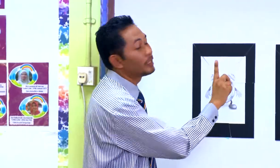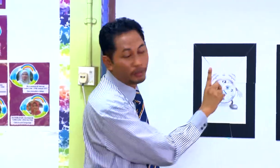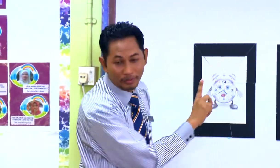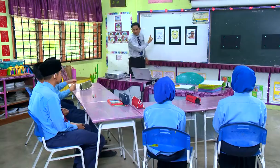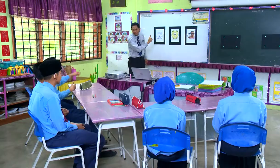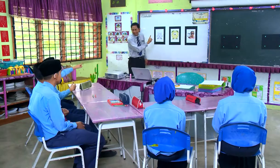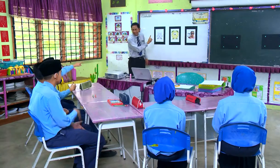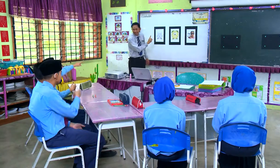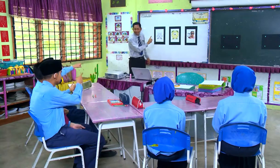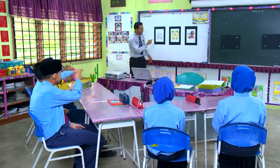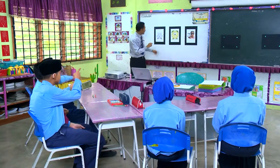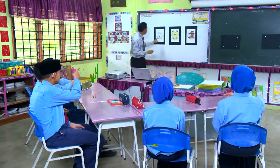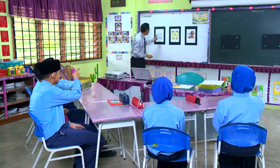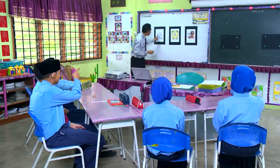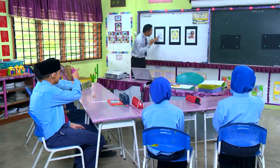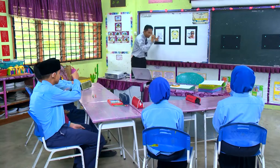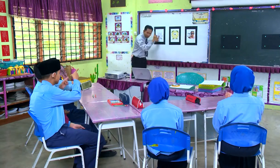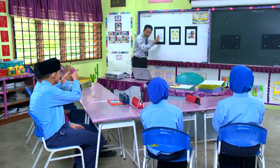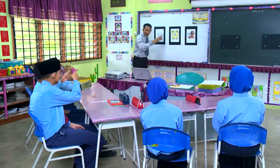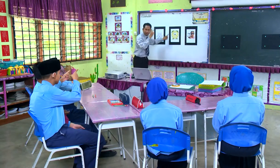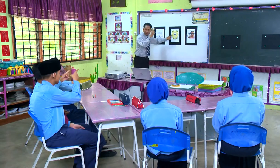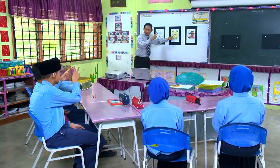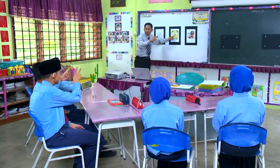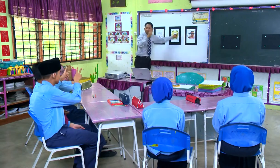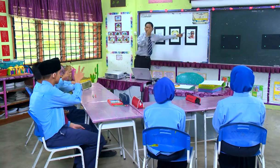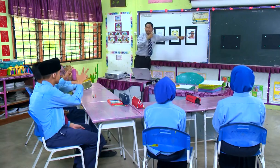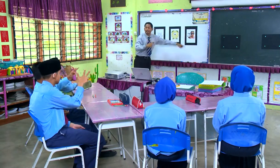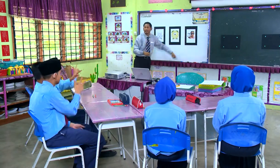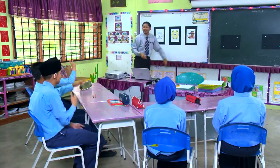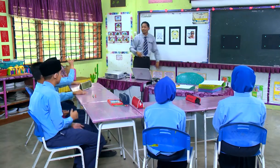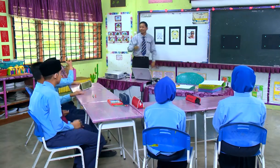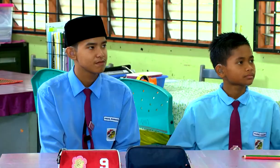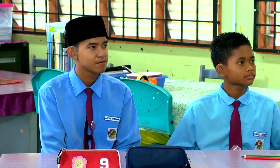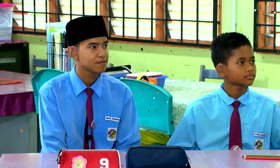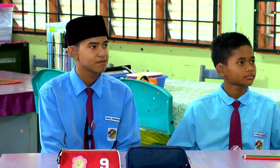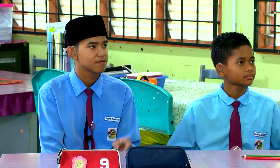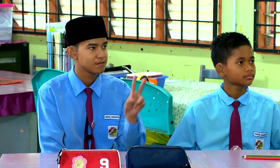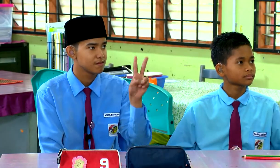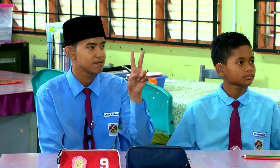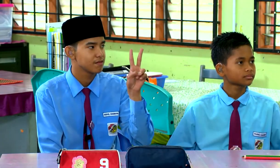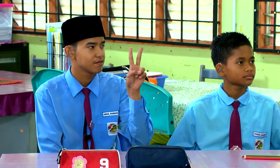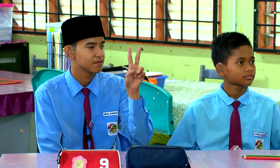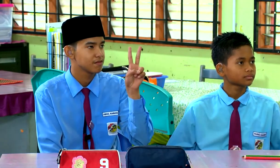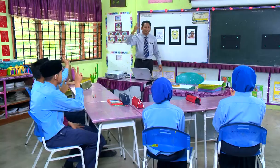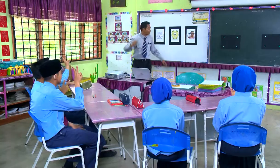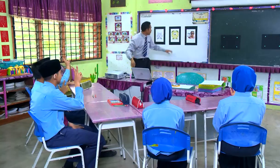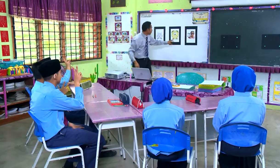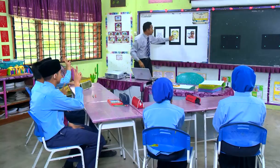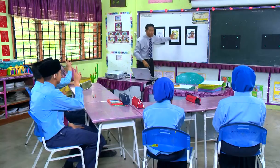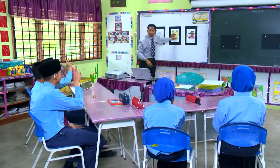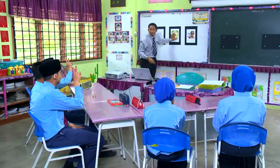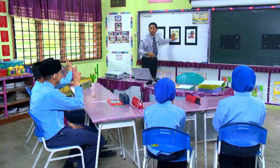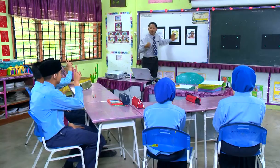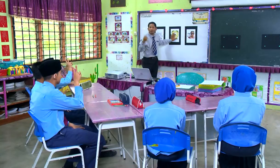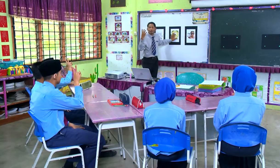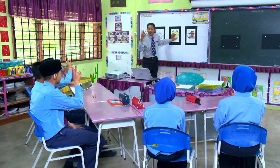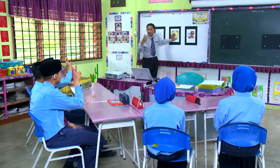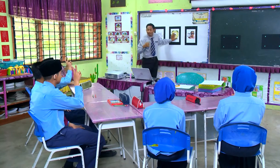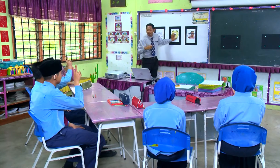satu? Nombor satu ke? Nombor dua ke? Nombor tiga? Dua. Yang mana? Nombor berapa? Dua.